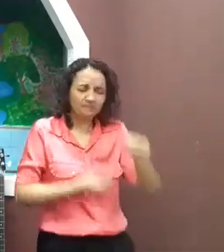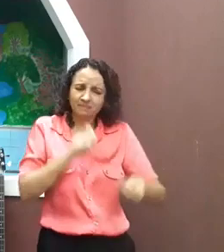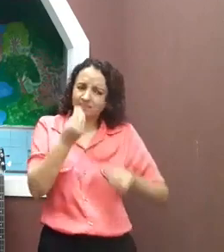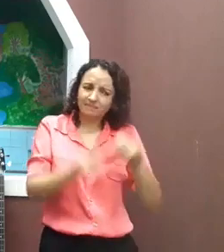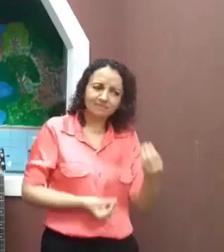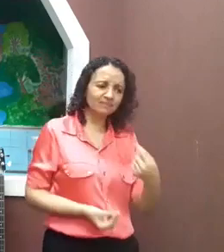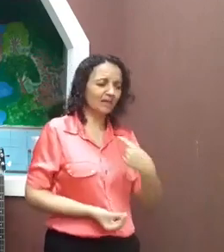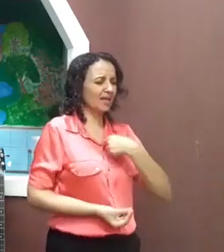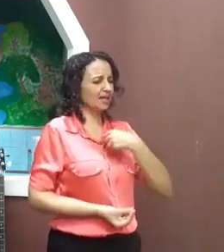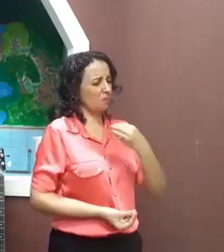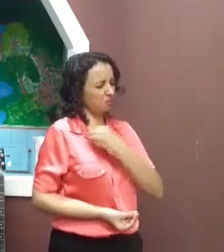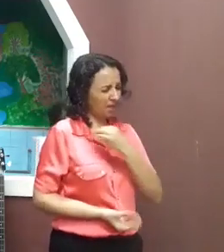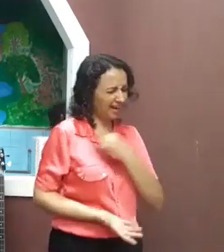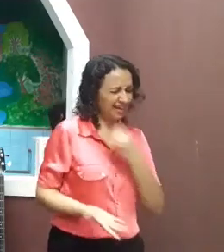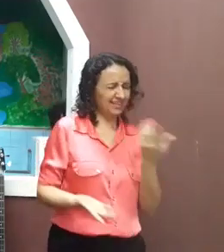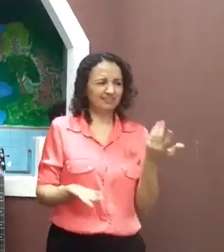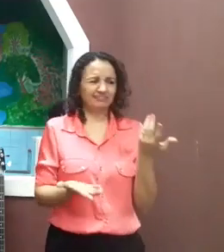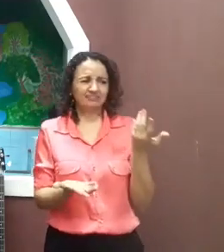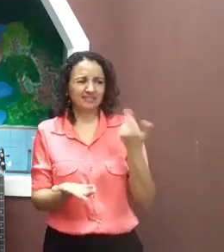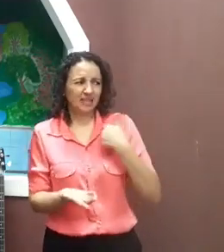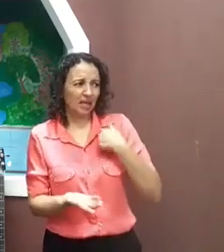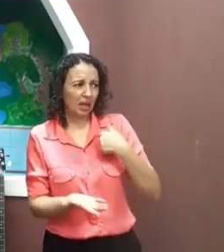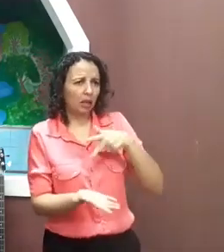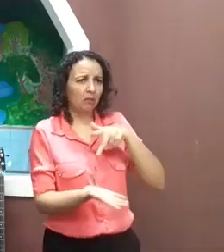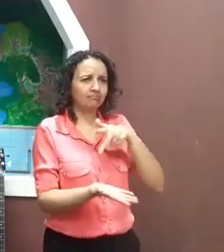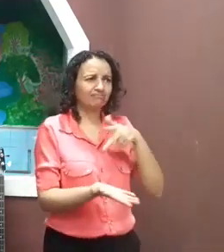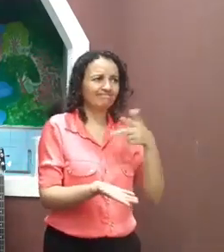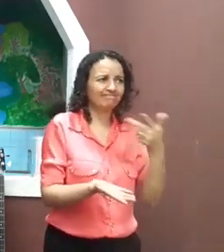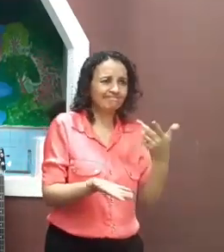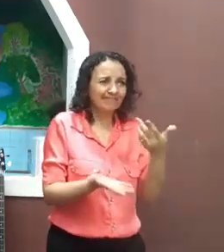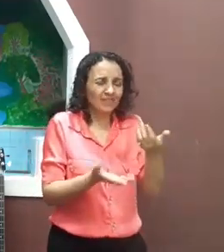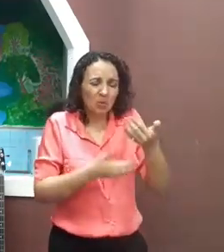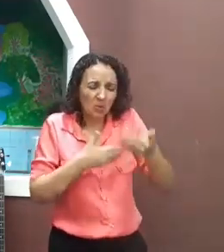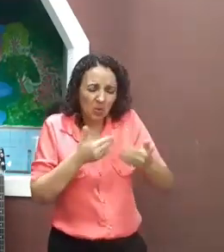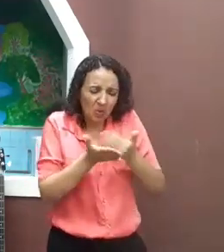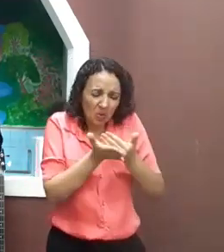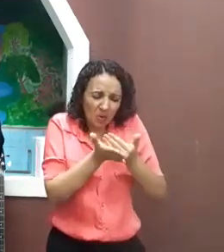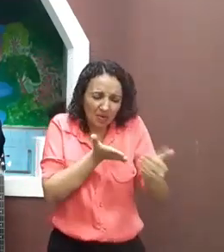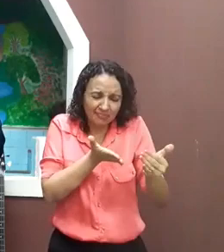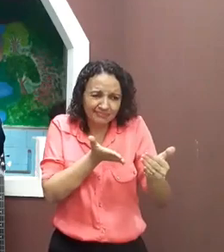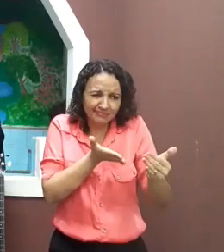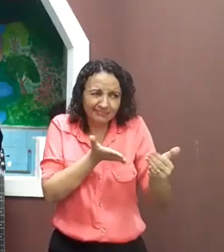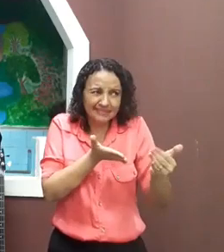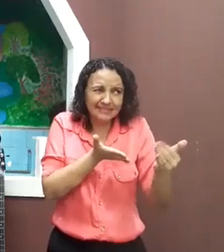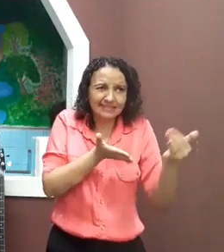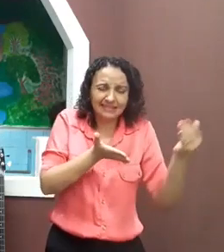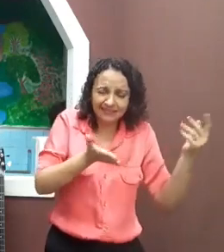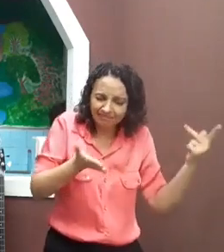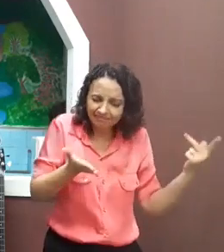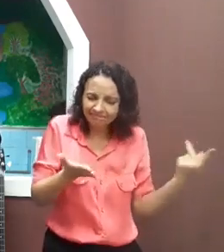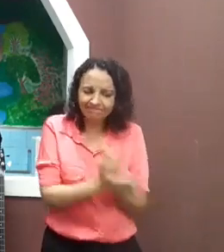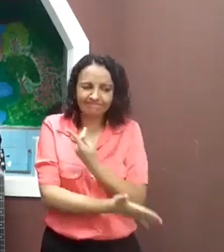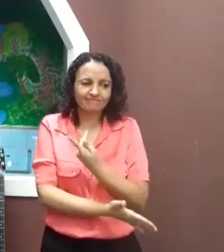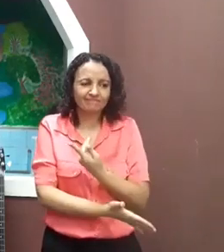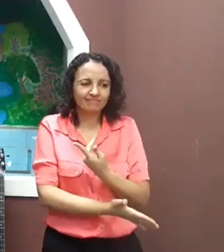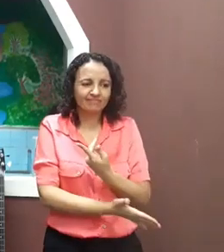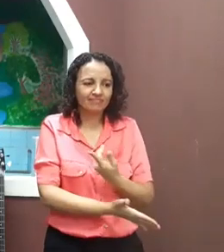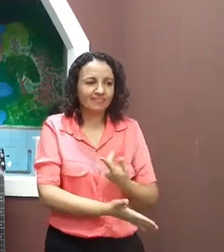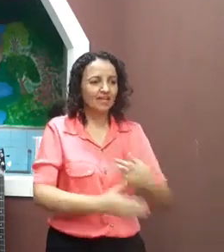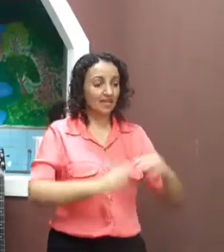sei, porque a partir do momento que você saiu de junto das ovelhas, da voz do